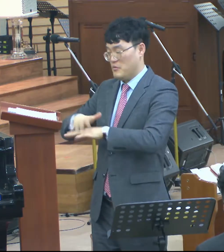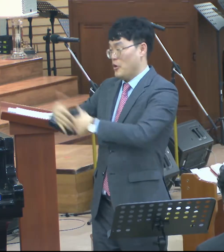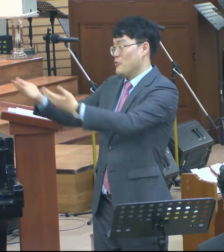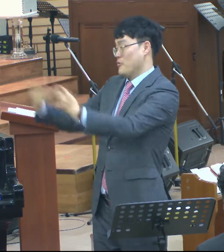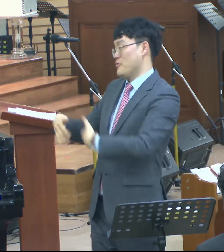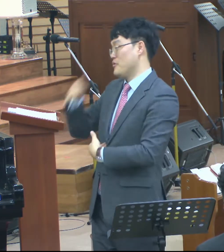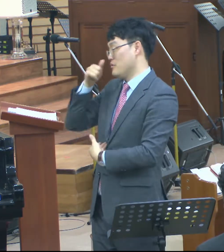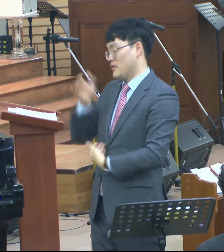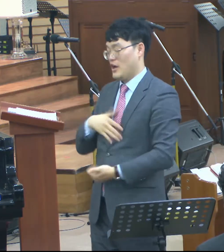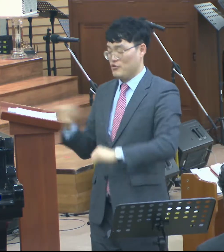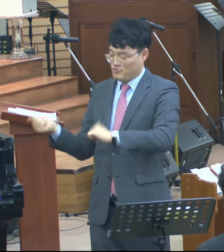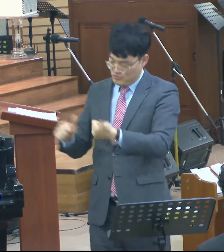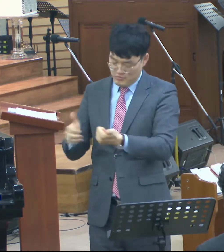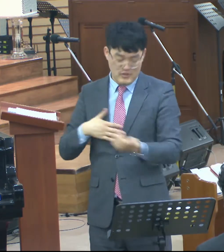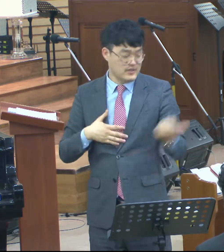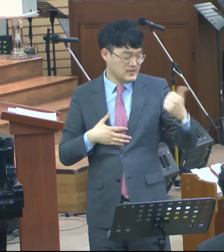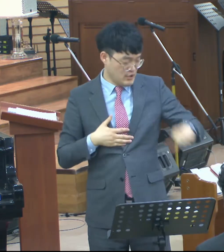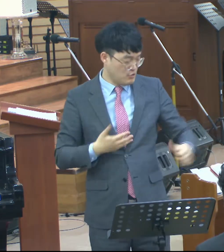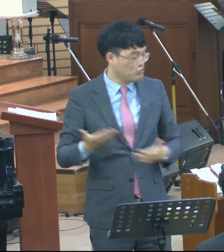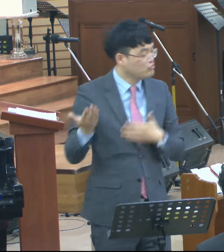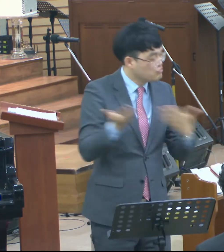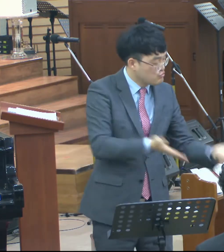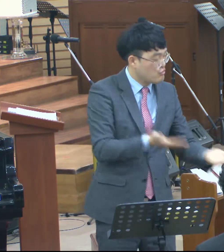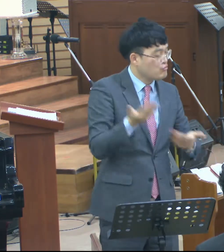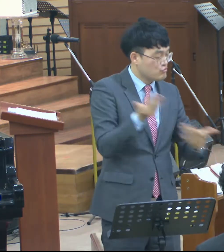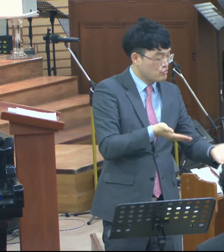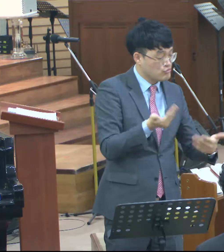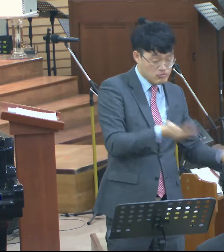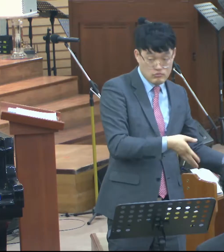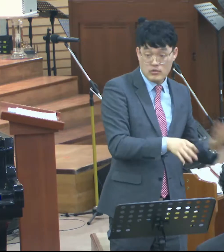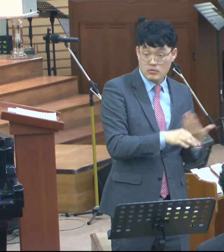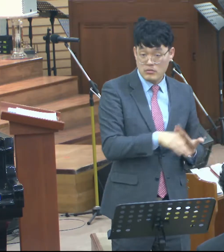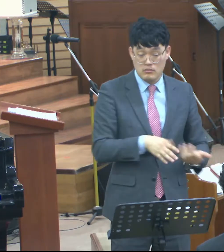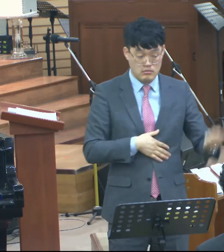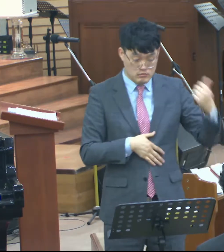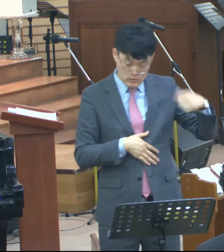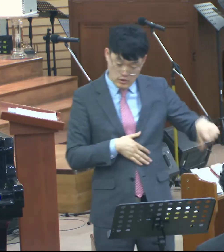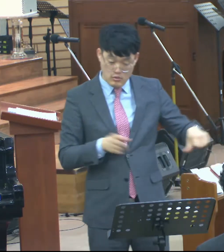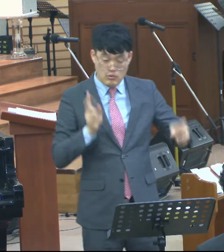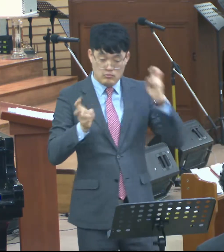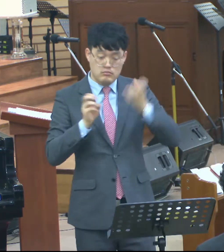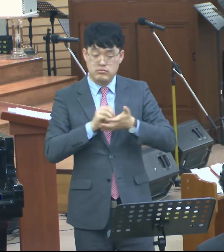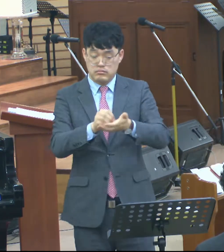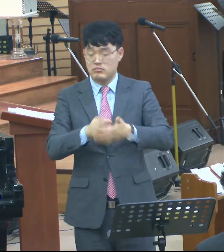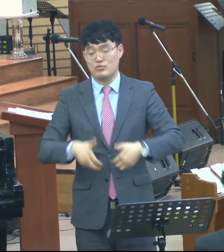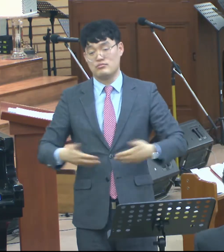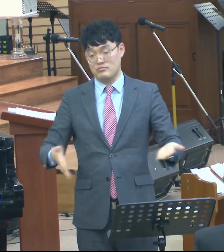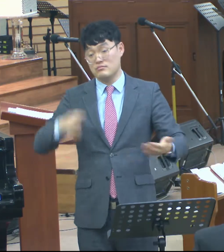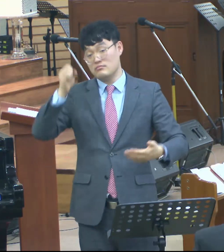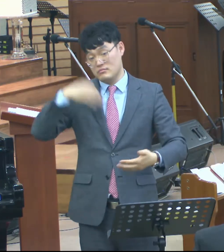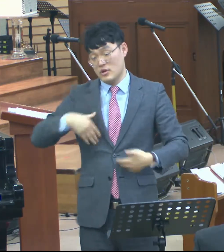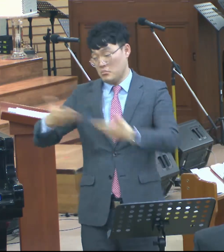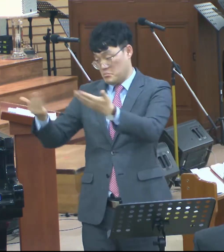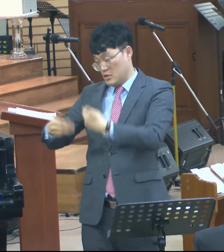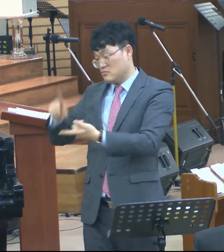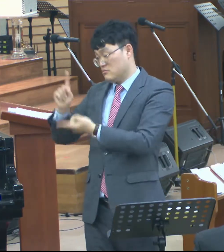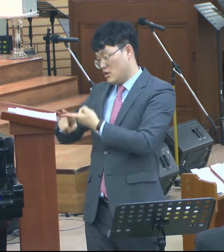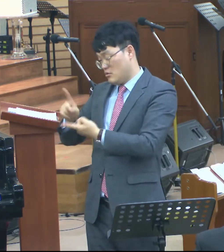내가 죽으면 우리 자녀들은 뭐 취업할 필요도 없고 그냥 주어진 데서 농사를 짓고 살면 돼요. 젊었는데